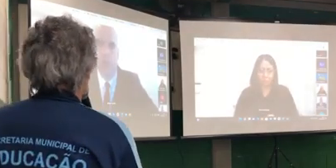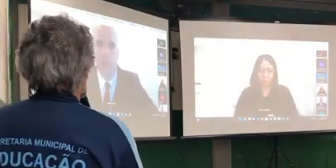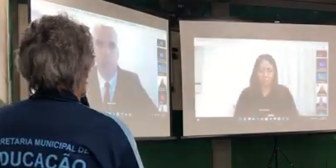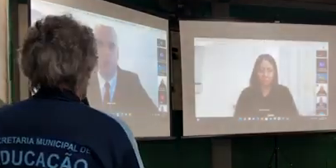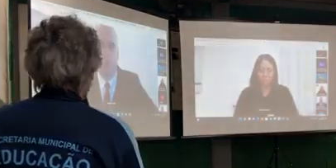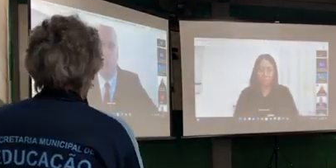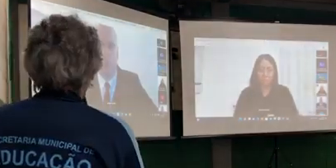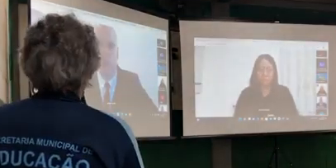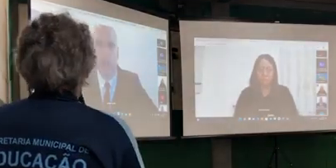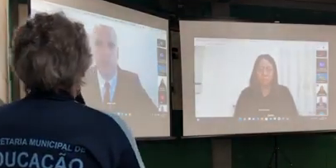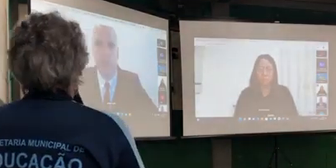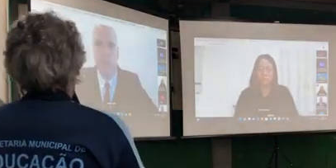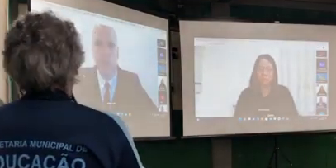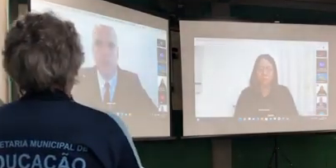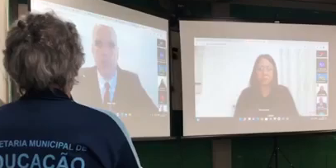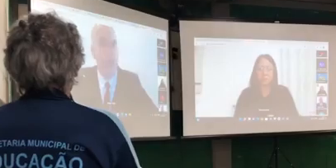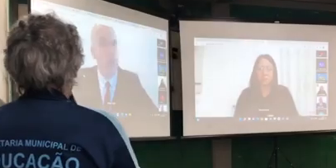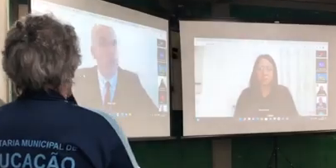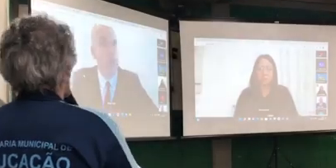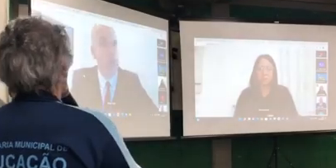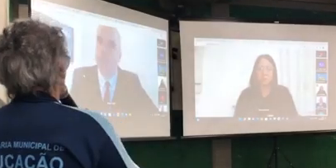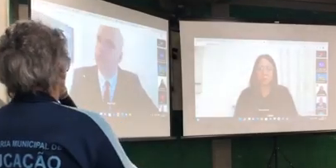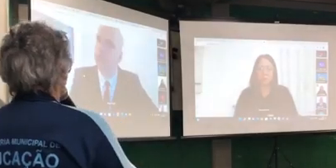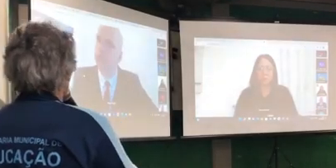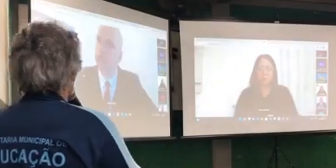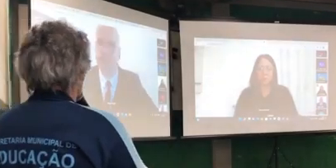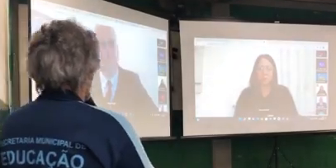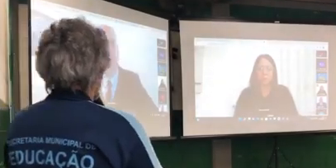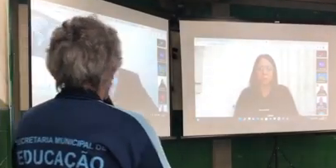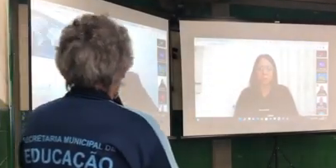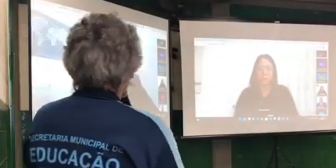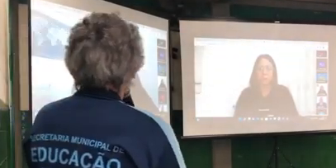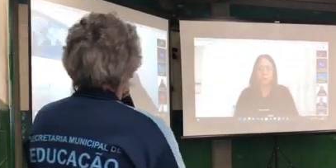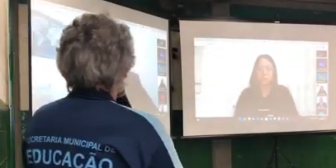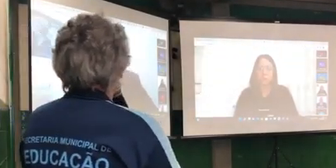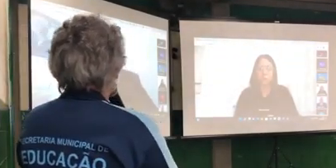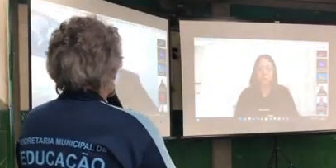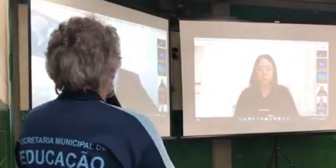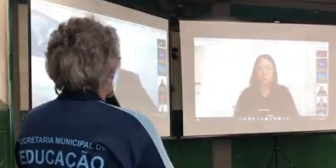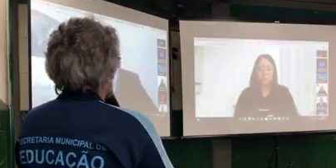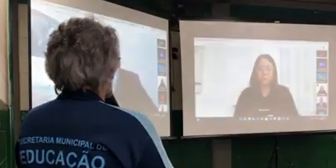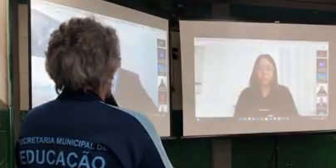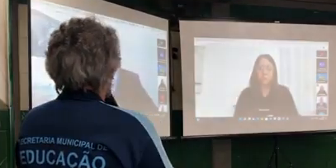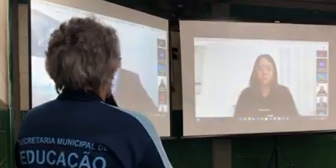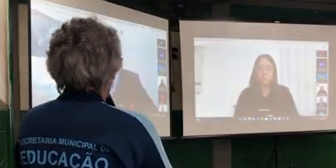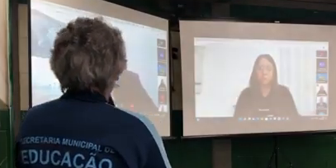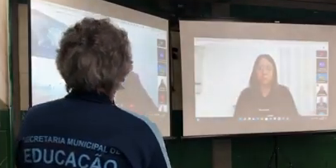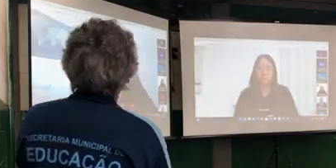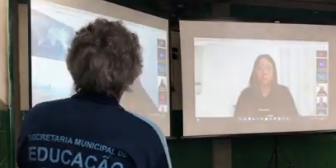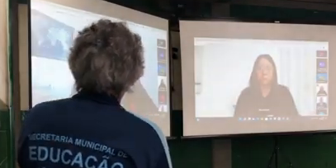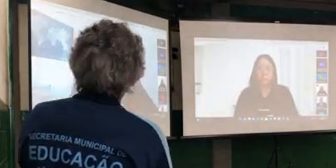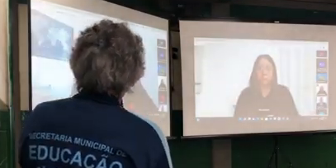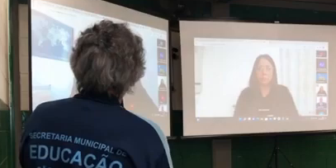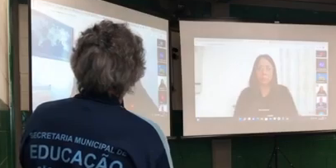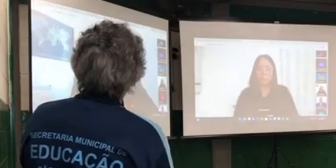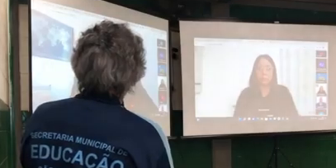Escola Kozer. São alunos da Escola de Alunos Surdos. Não sei se o senhor está ouvindo.